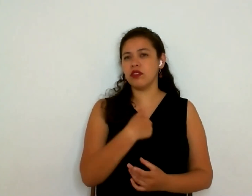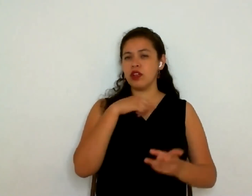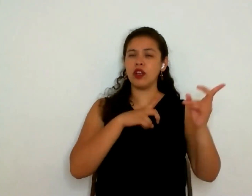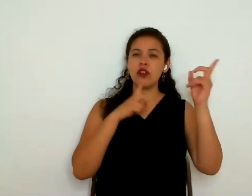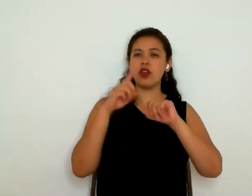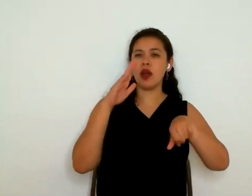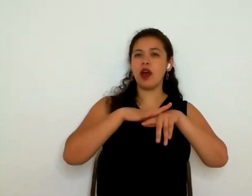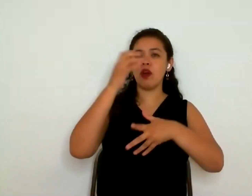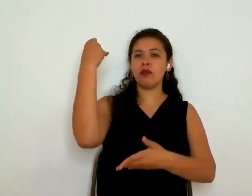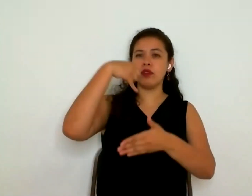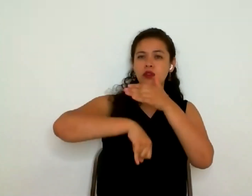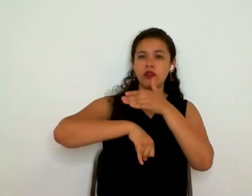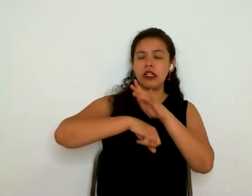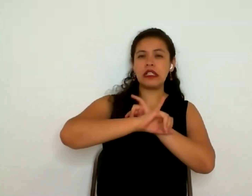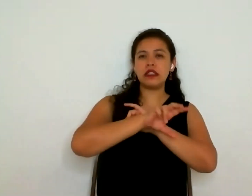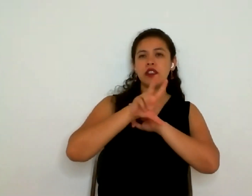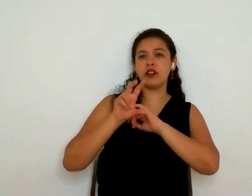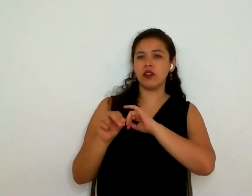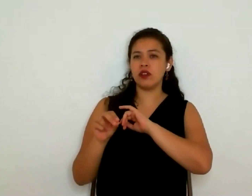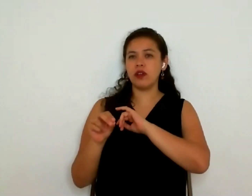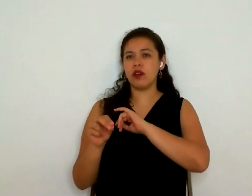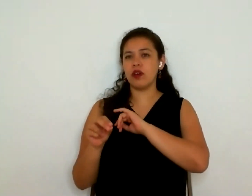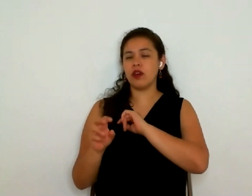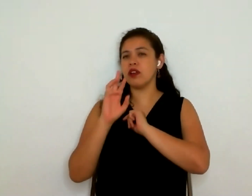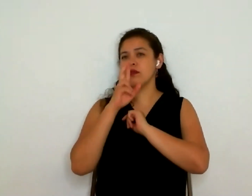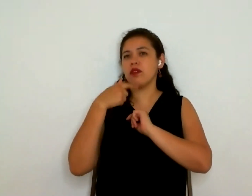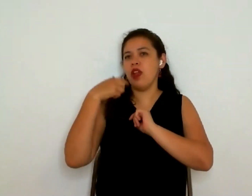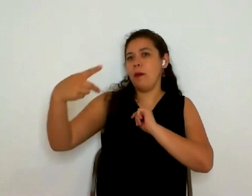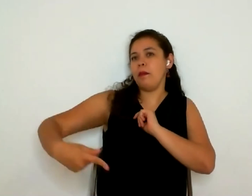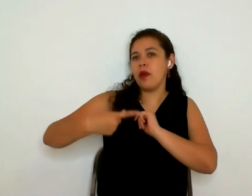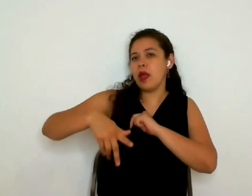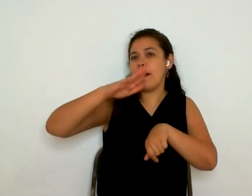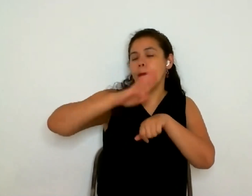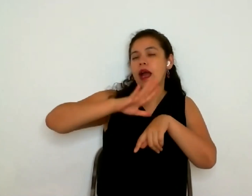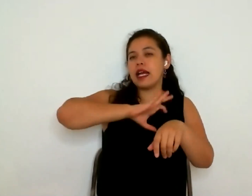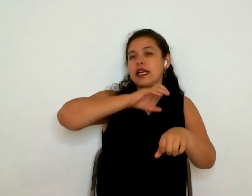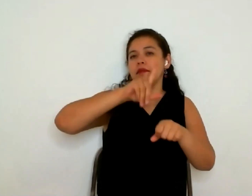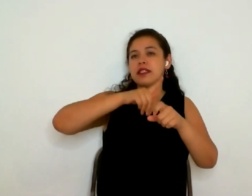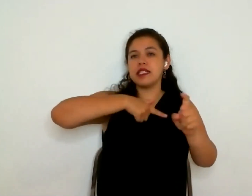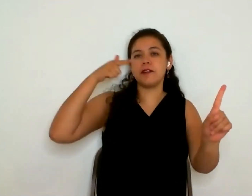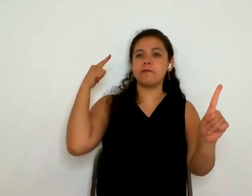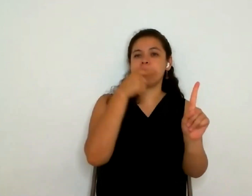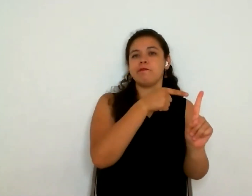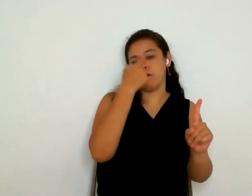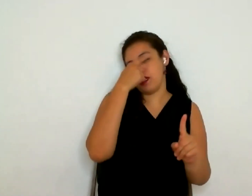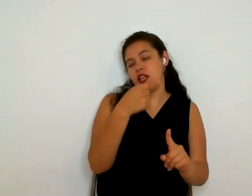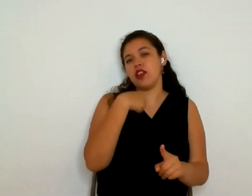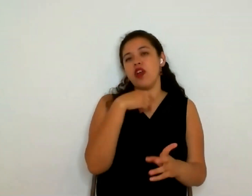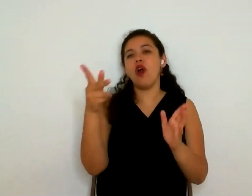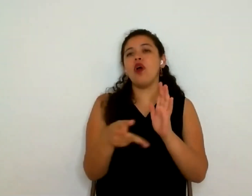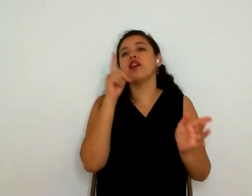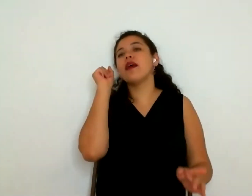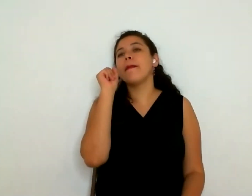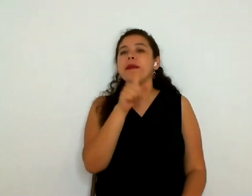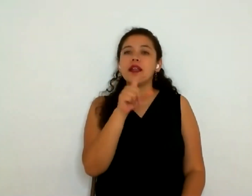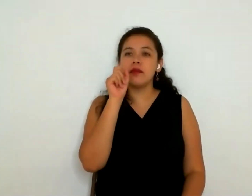profunda o no porque prefería que me hicieran preguntas específicas en virtud de no querer volver a repetir